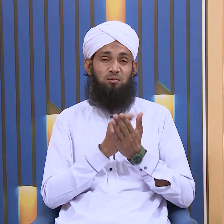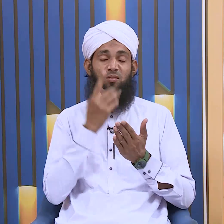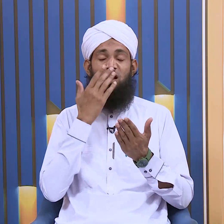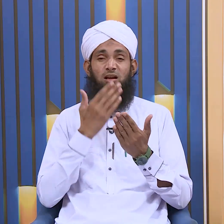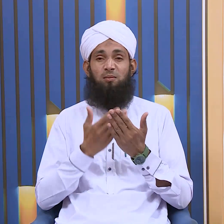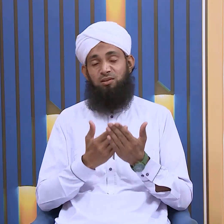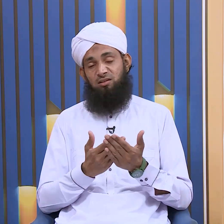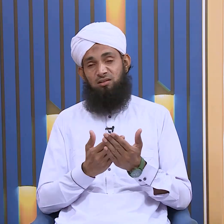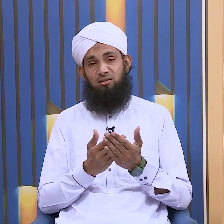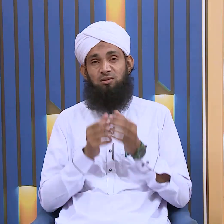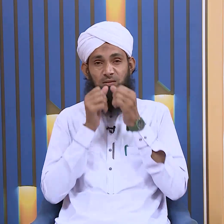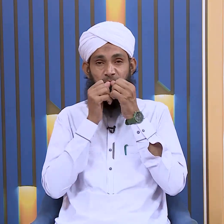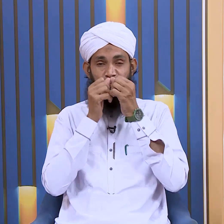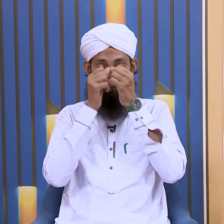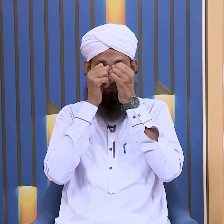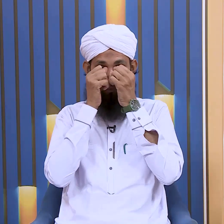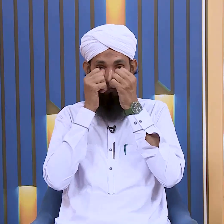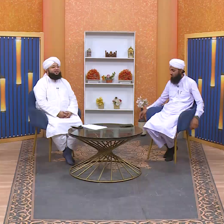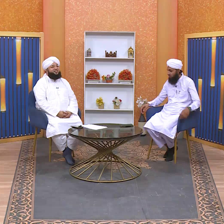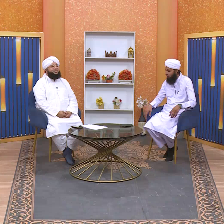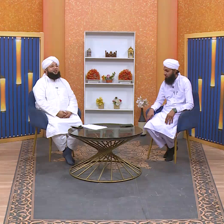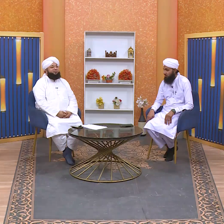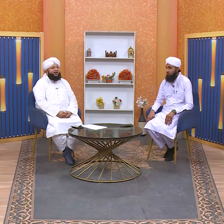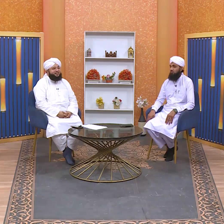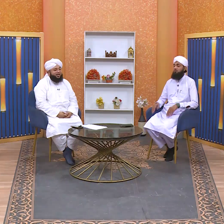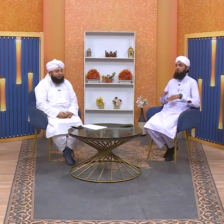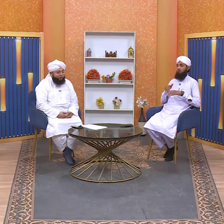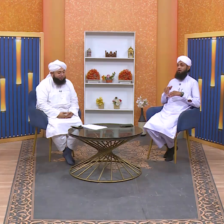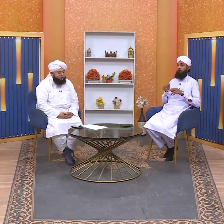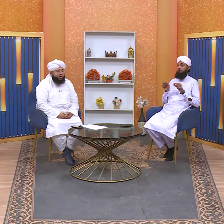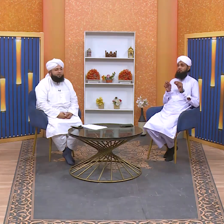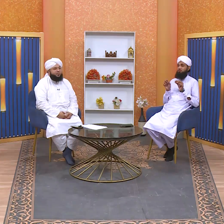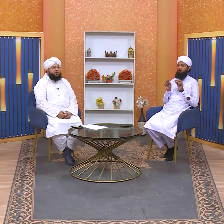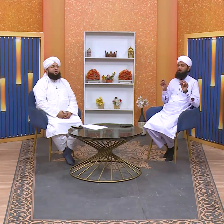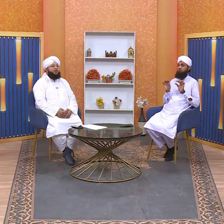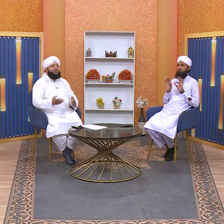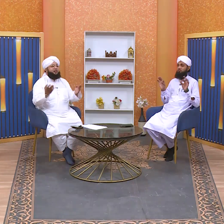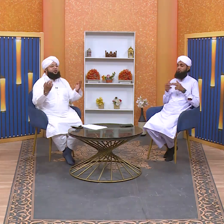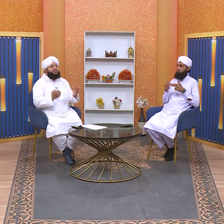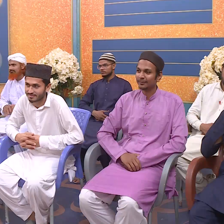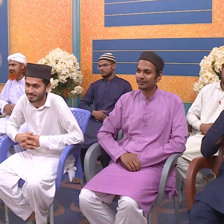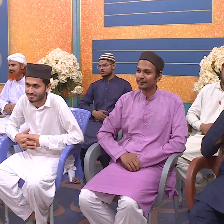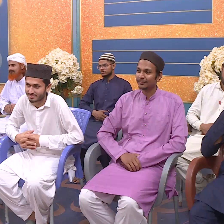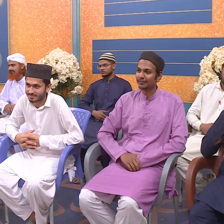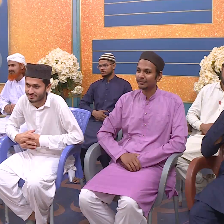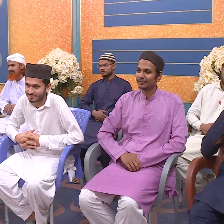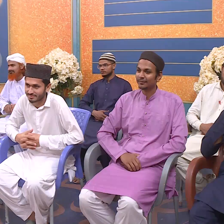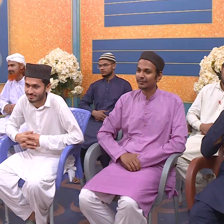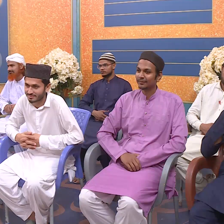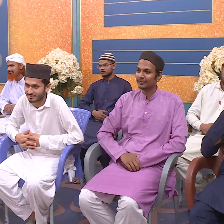بجاہ نبی الامین صلی اللہ علیہ وسلم۔ جی، ہمارا یہ سیگمنٹ مکمل ہوا، اب ہم بڑھتے ہیں یہاں پر حاضرین کی طرف، ان سے کچھ سوالات لیتے ہیں،